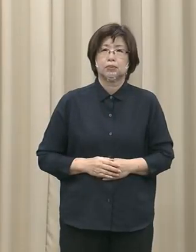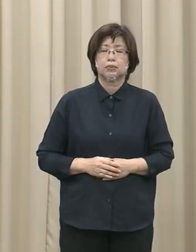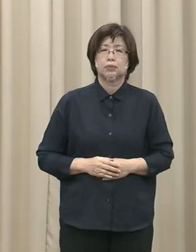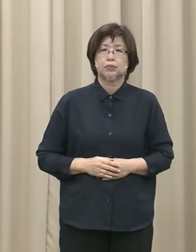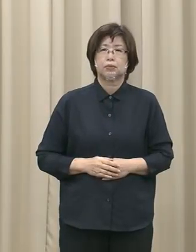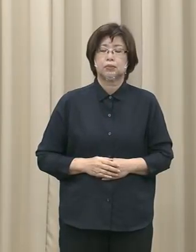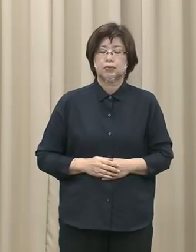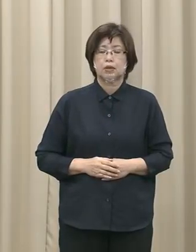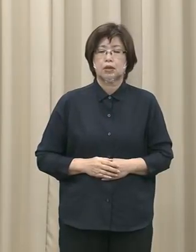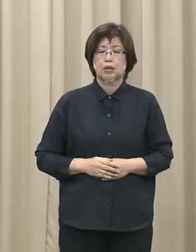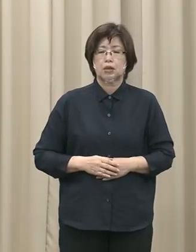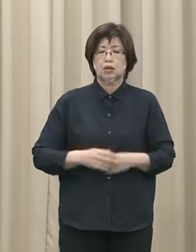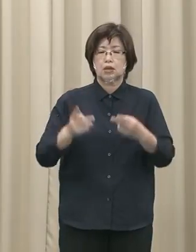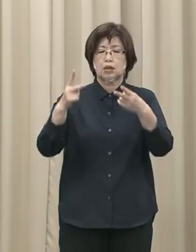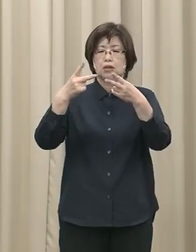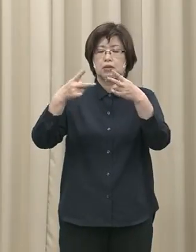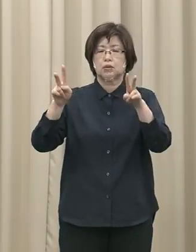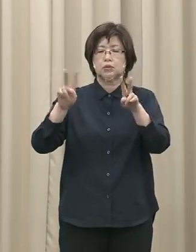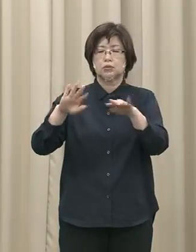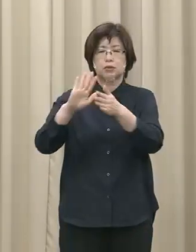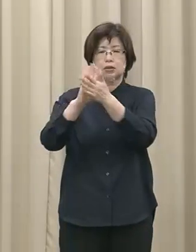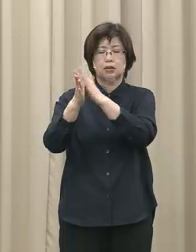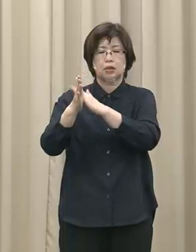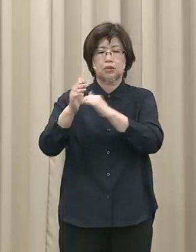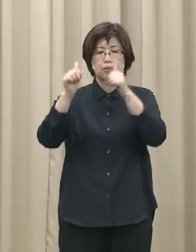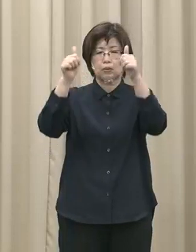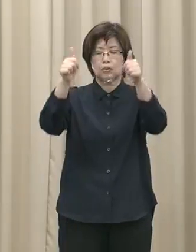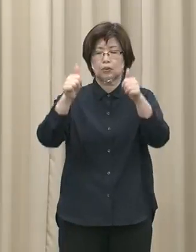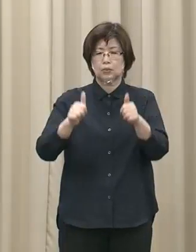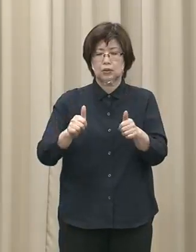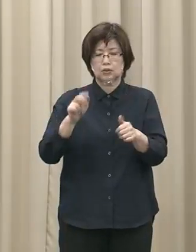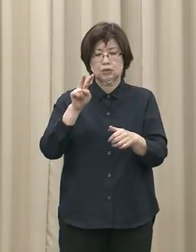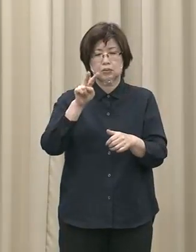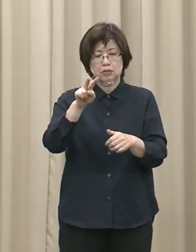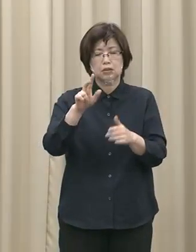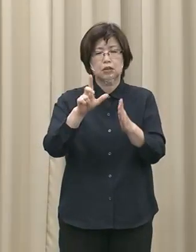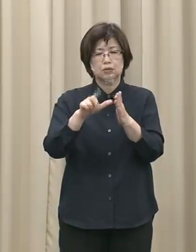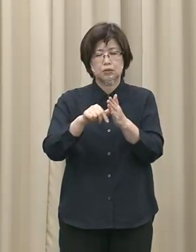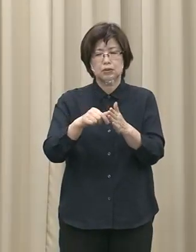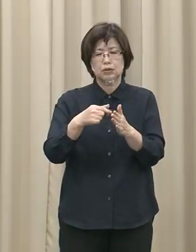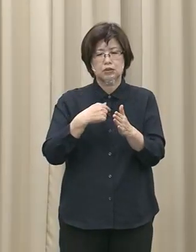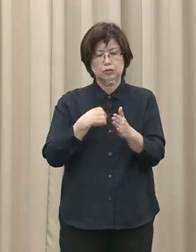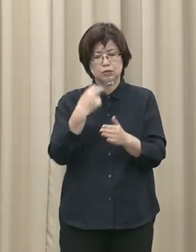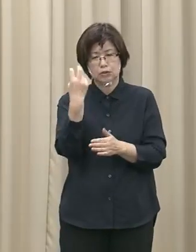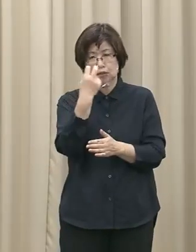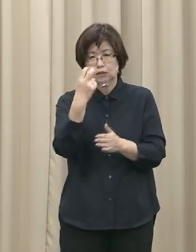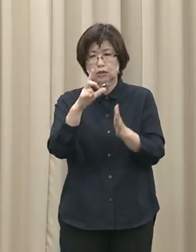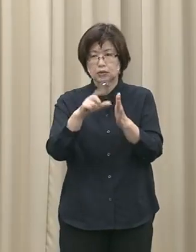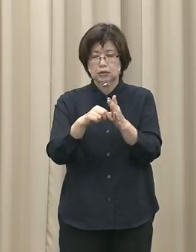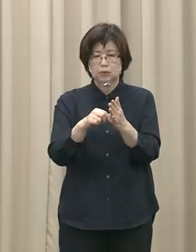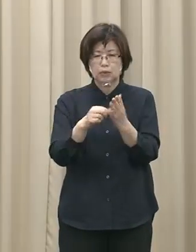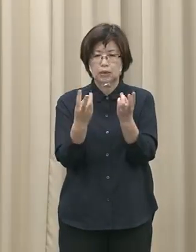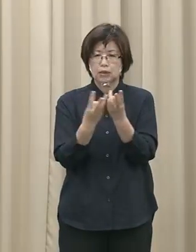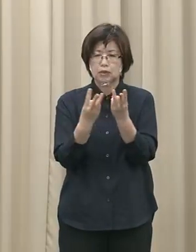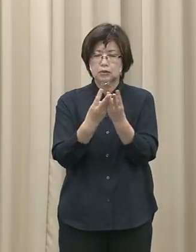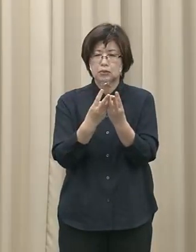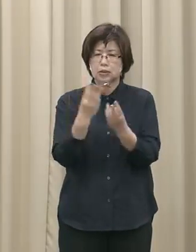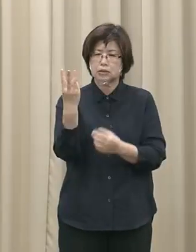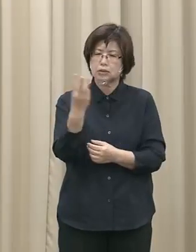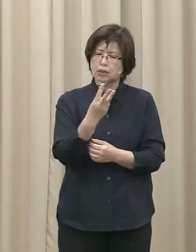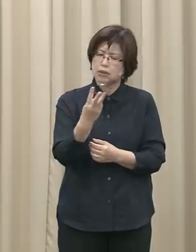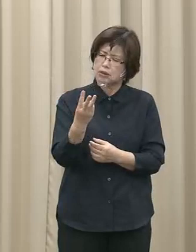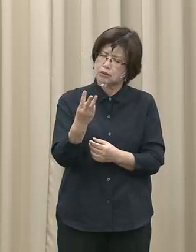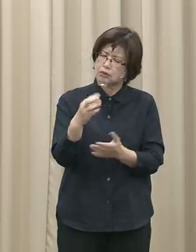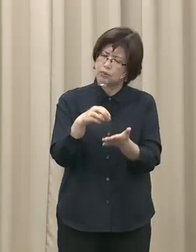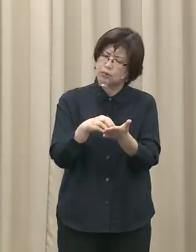ホームページを見たら3人と書いてありましたけど、ちょっとそれはホームページで見ただけですので、正確にはそちらでご確認いただきたいと思います